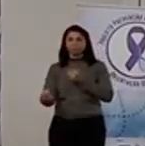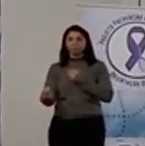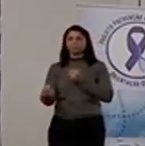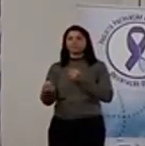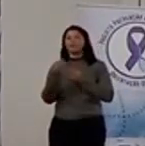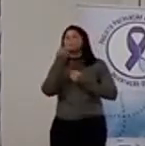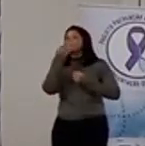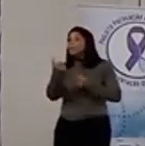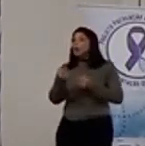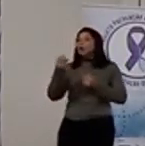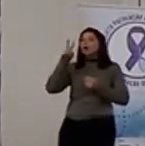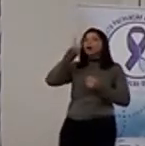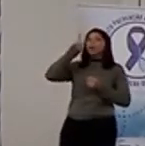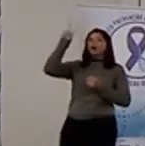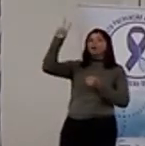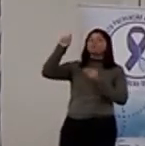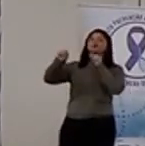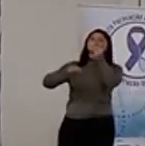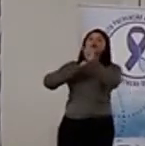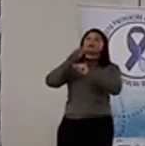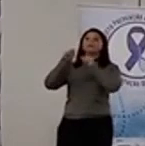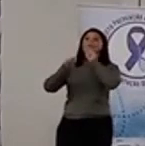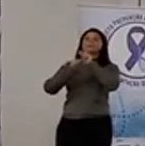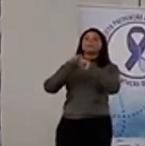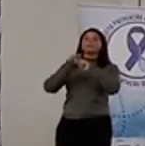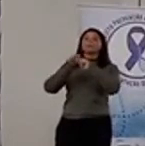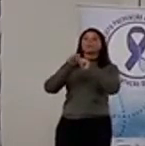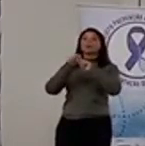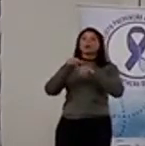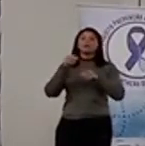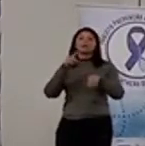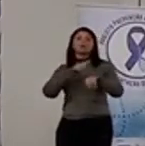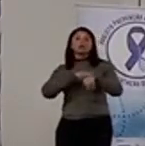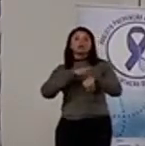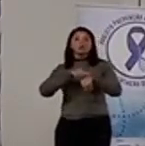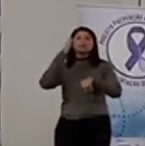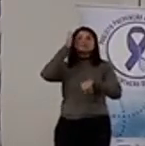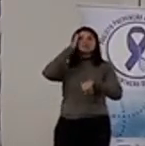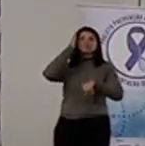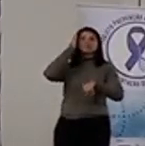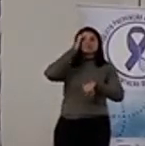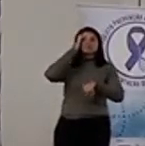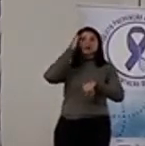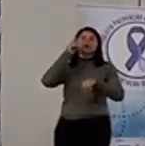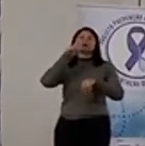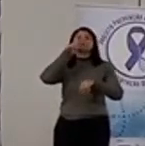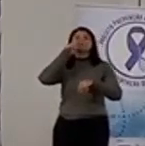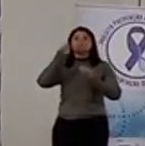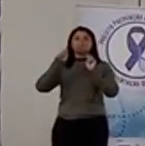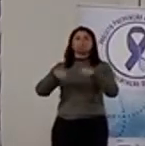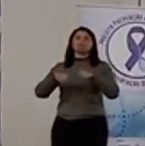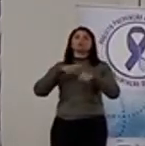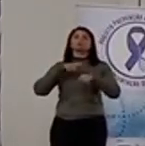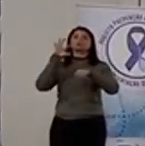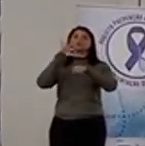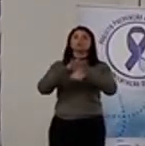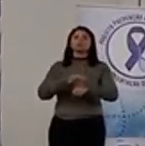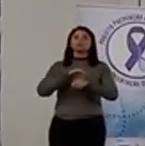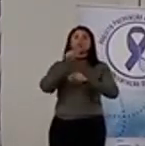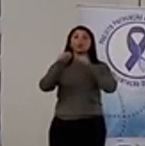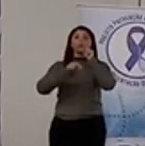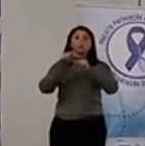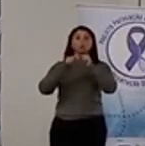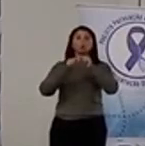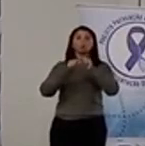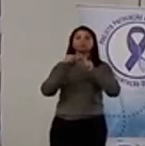lembrar que na verdade, a partir do momento que você sabe que tem consciência do risco daquela doença, essa decisão vai ser muito, muito importante. Eu